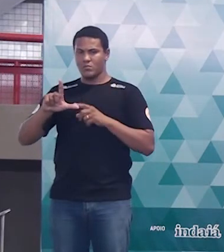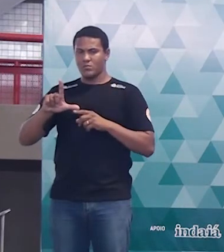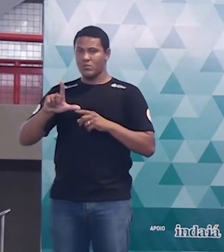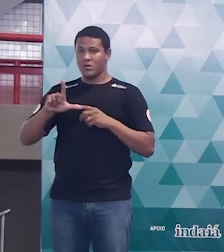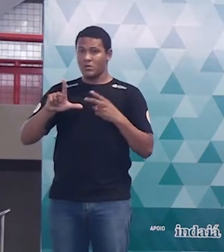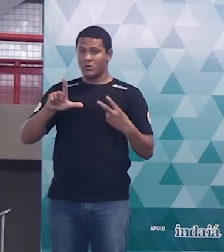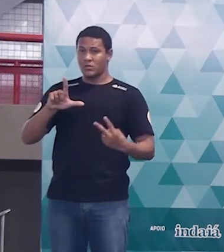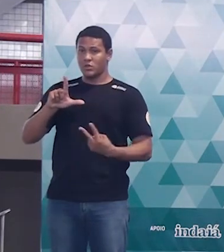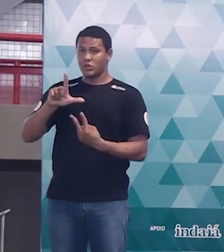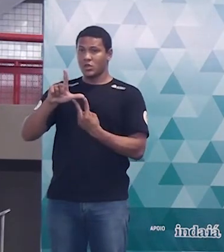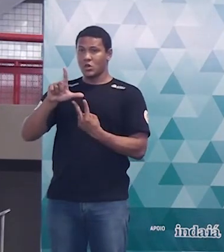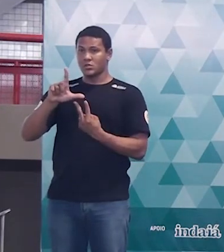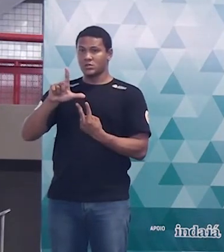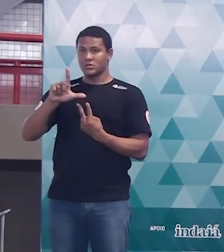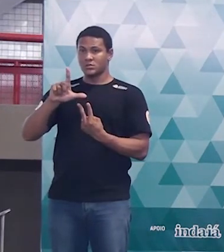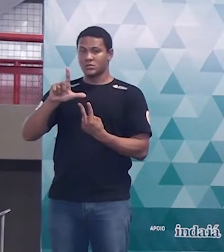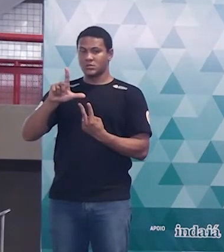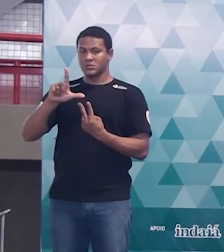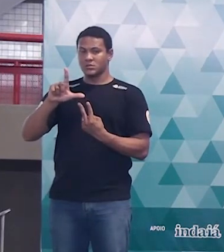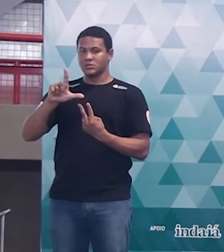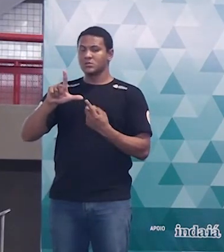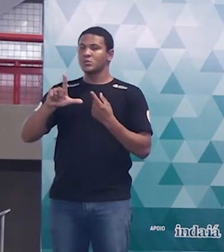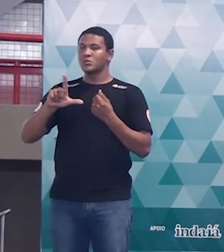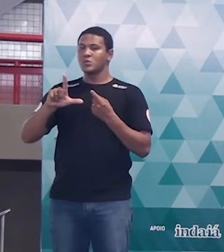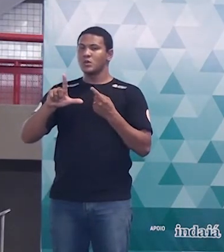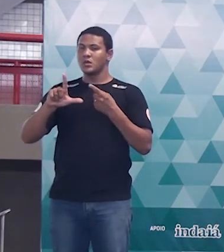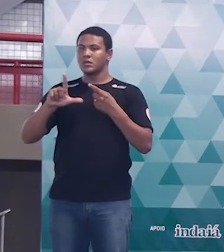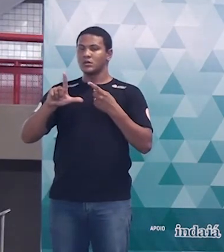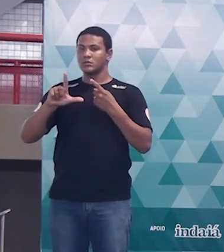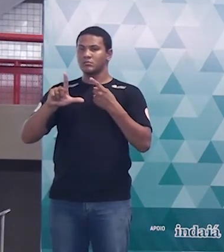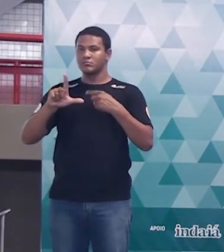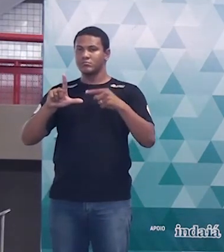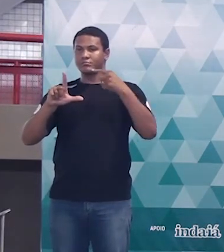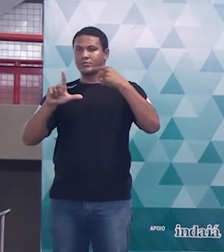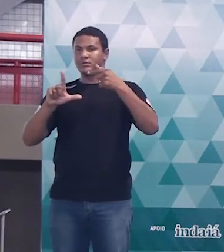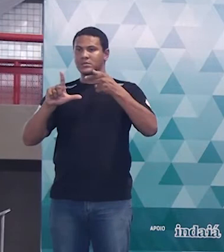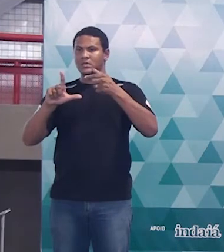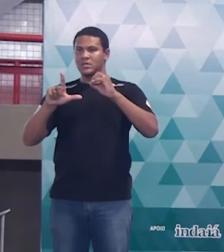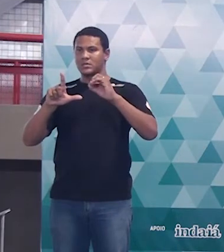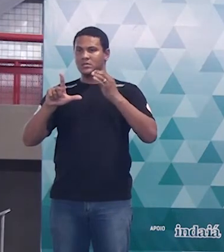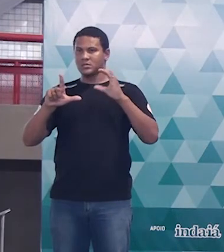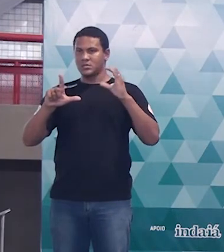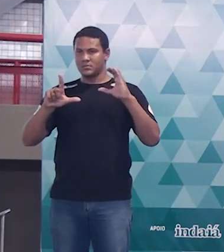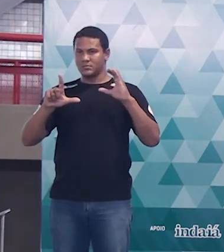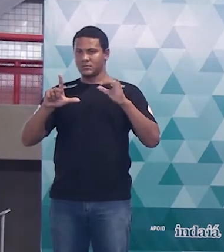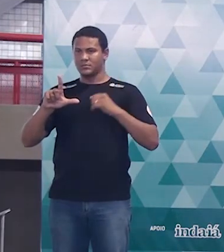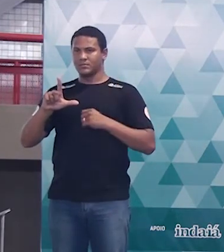2 pães, qual é o preço? 70 centavos.